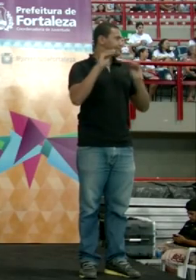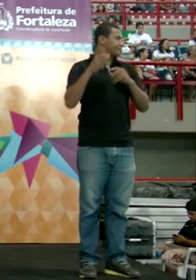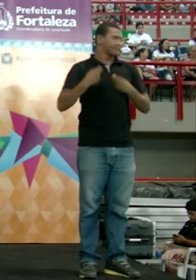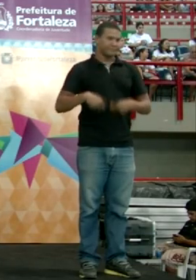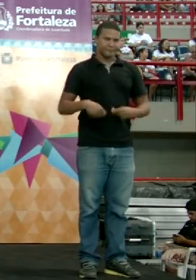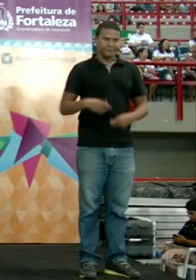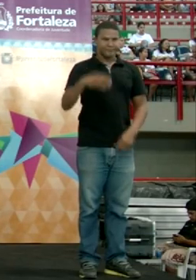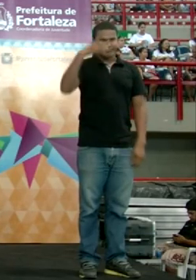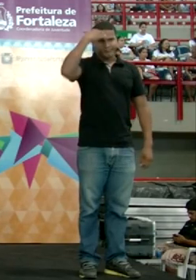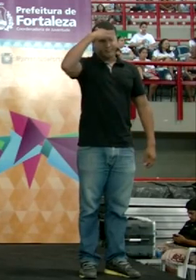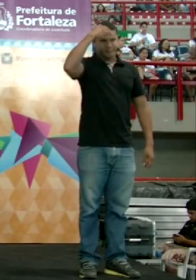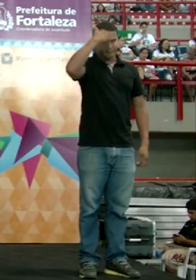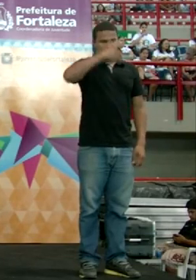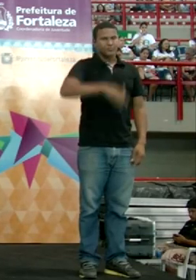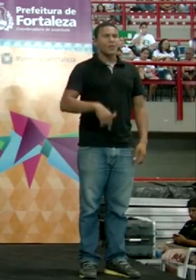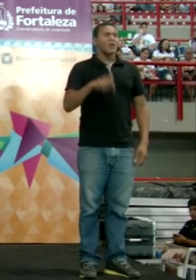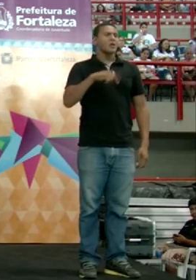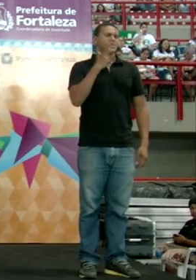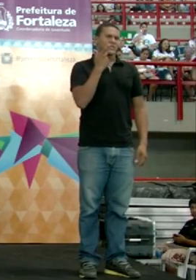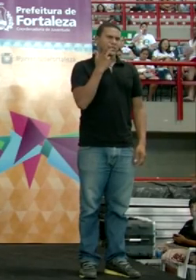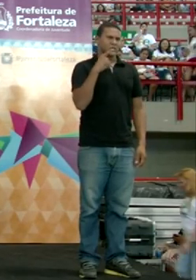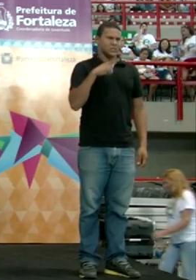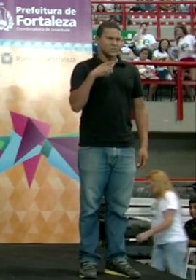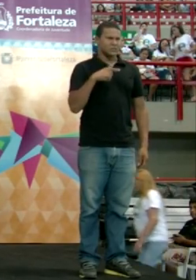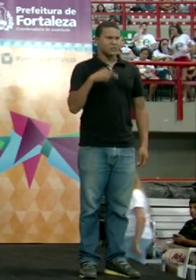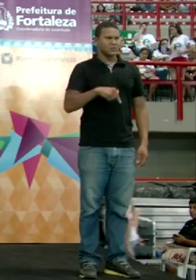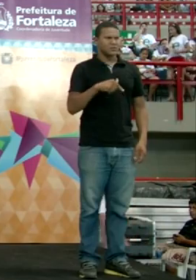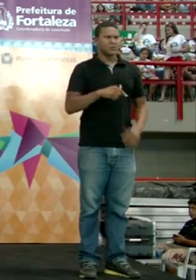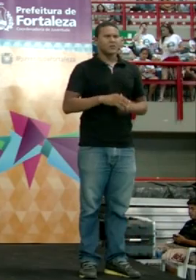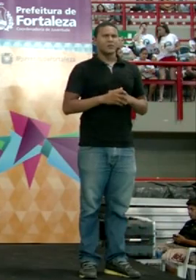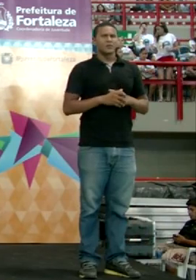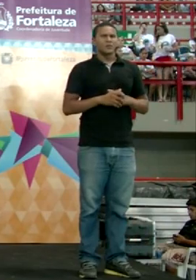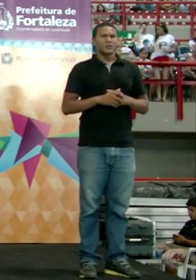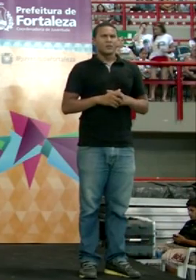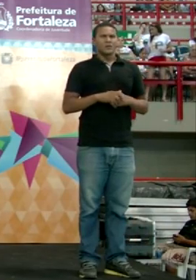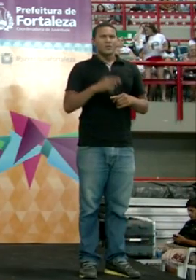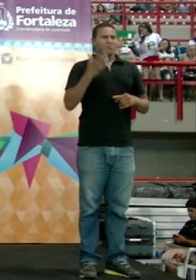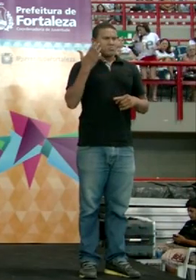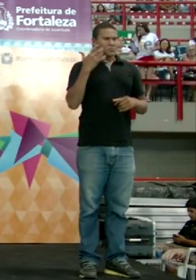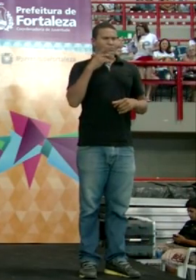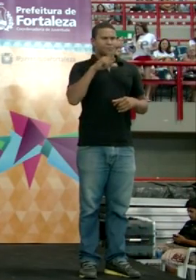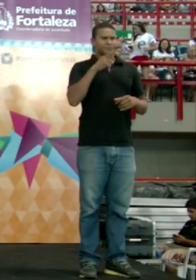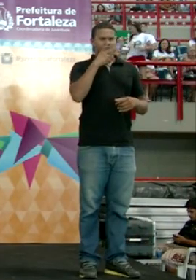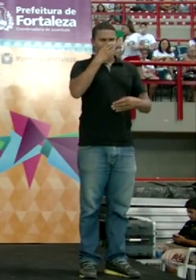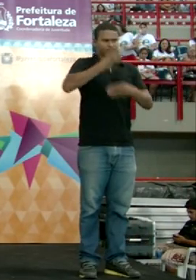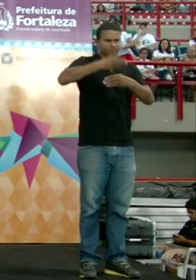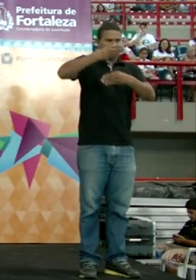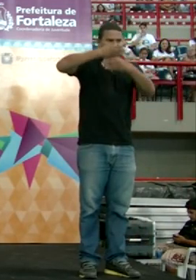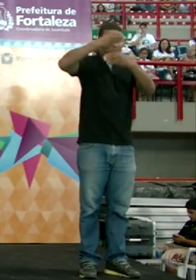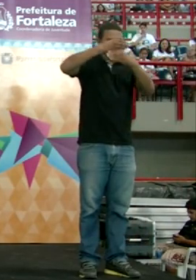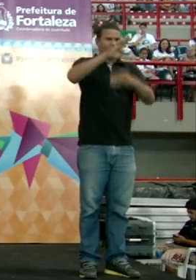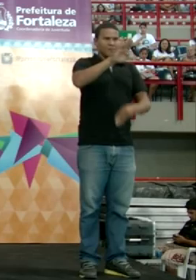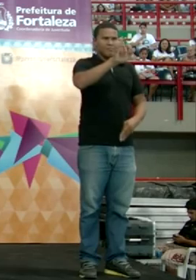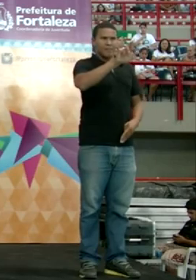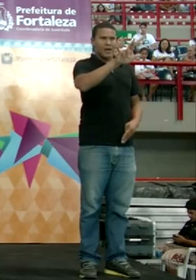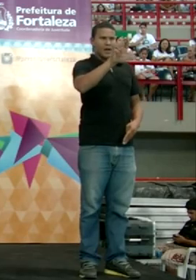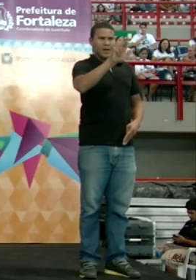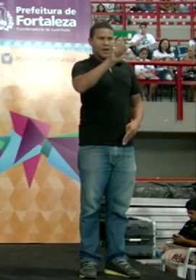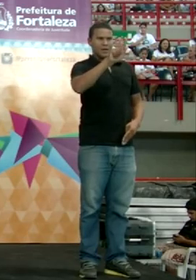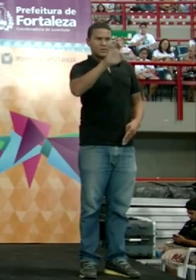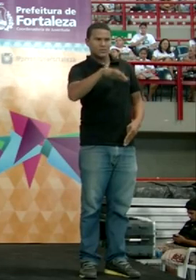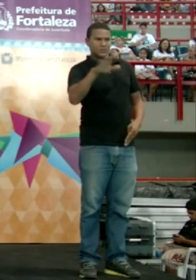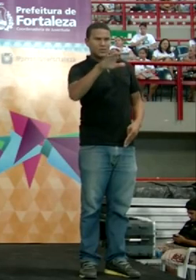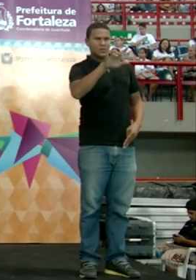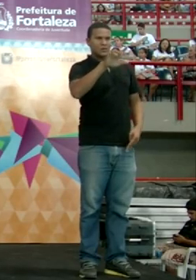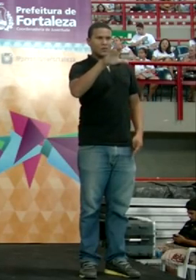migração populacional que foi bem feita, né? Quando foram construir a barragem do Castanhão, uma cidade ia ficar debaixo d'água, que era a cidade